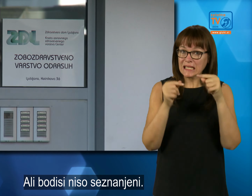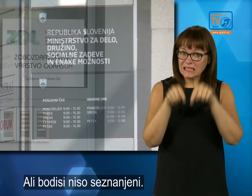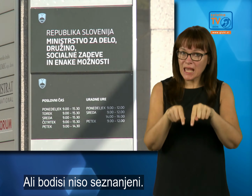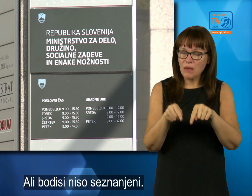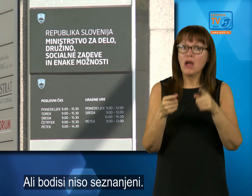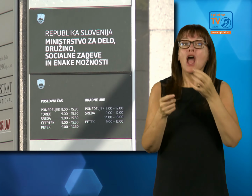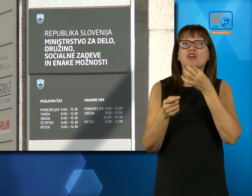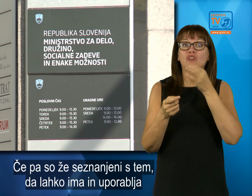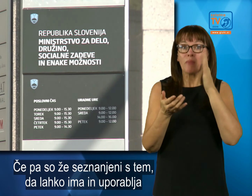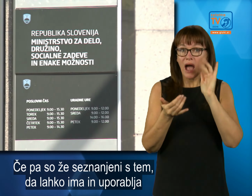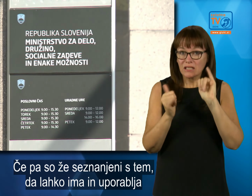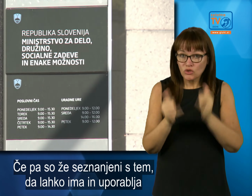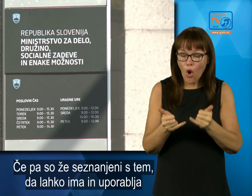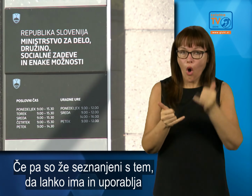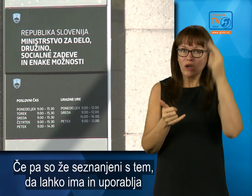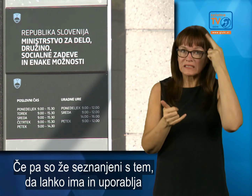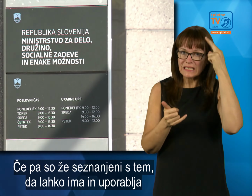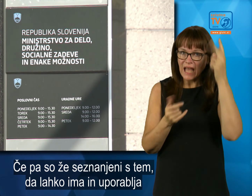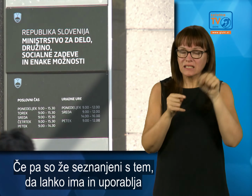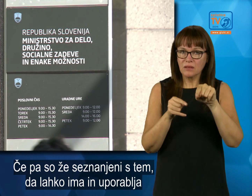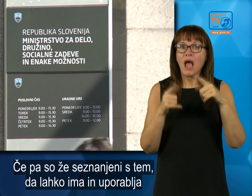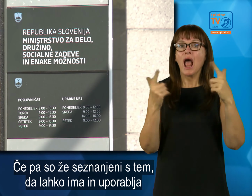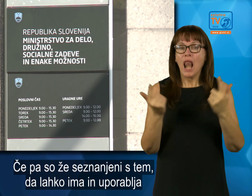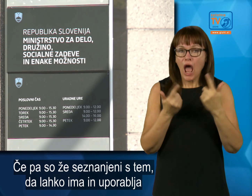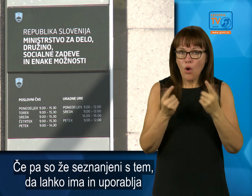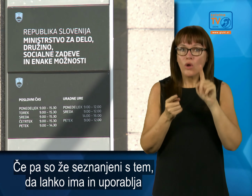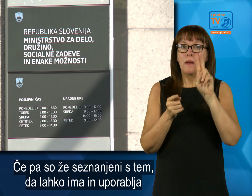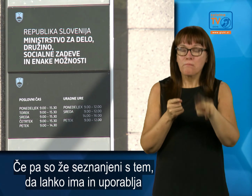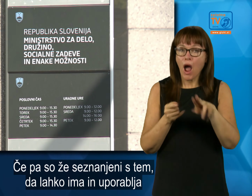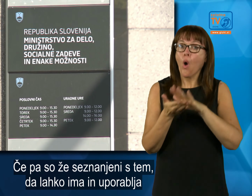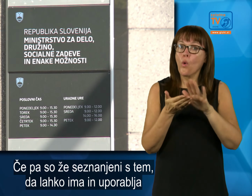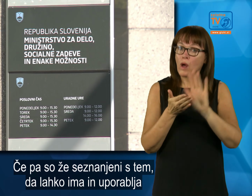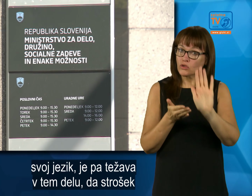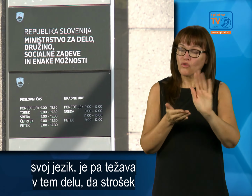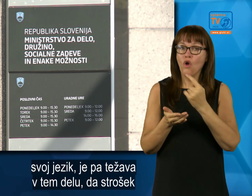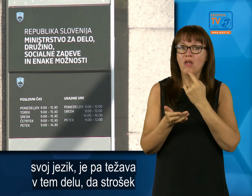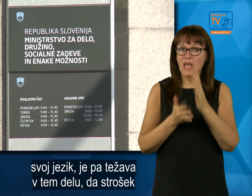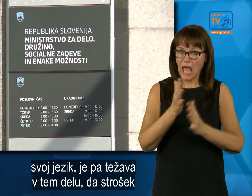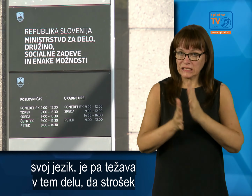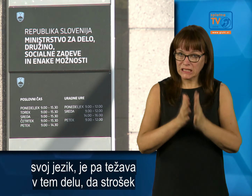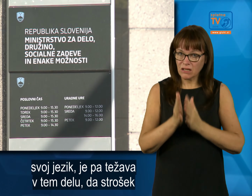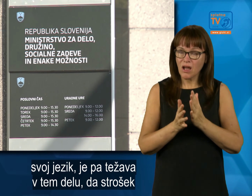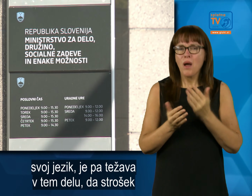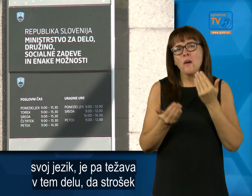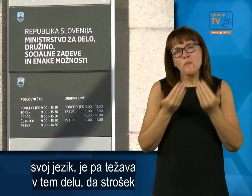tem seznanjeni, če pa so seznanjeni s tem, da lahko ima in uporablja ta svoj jezik,